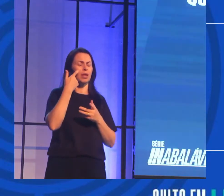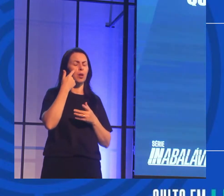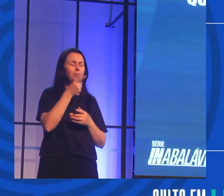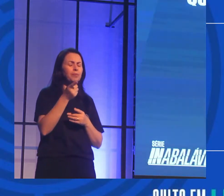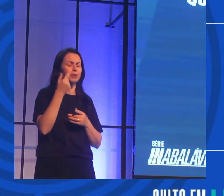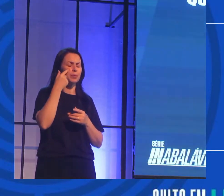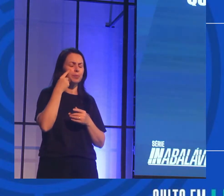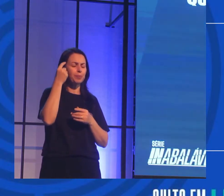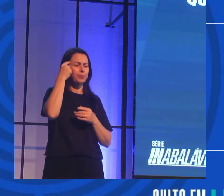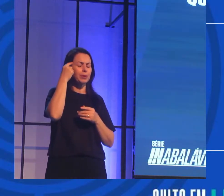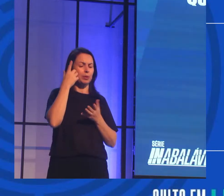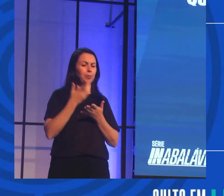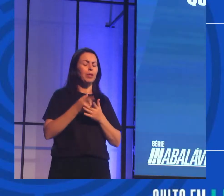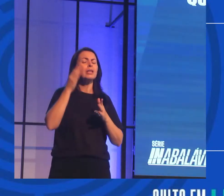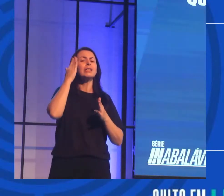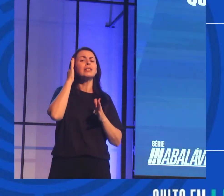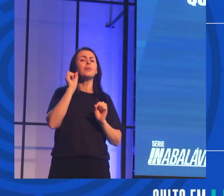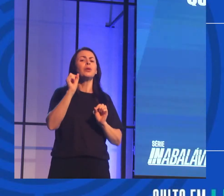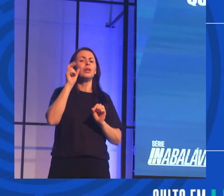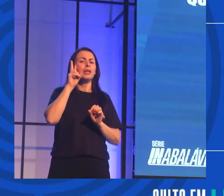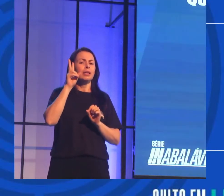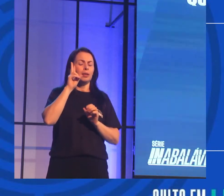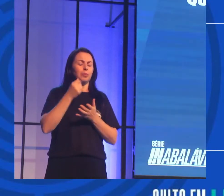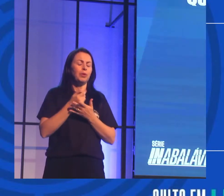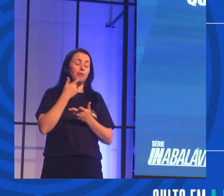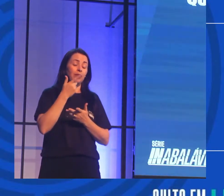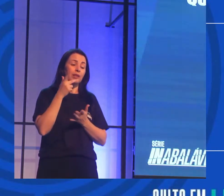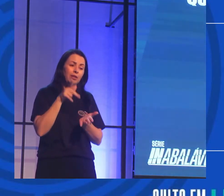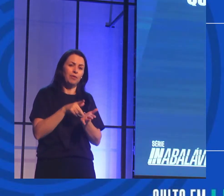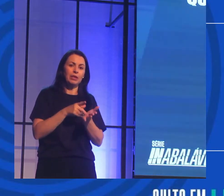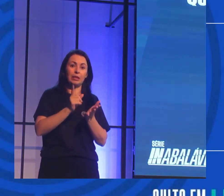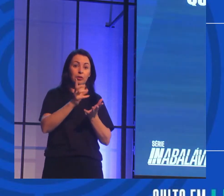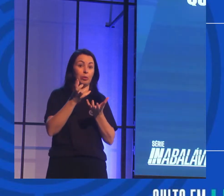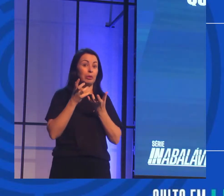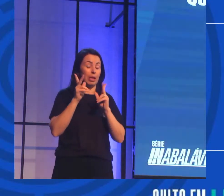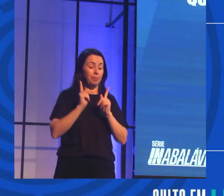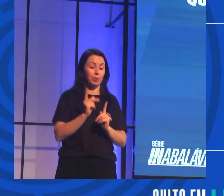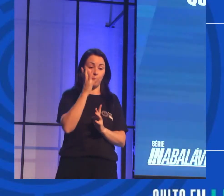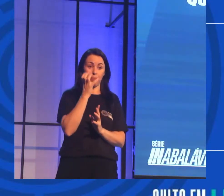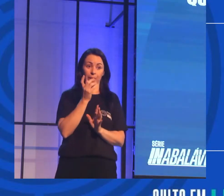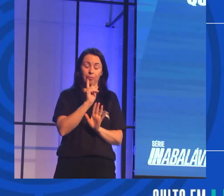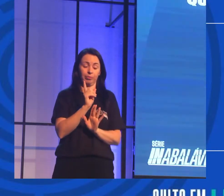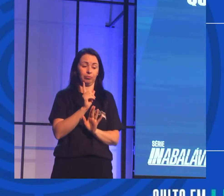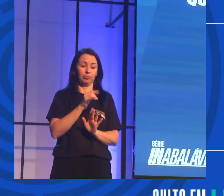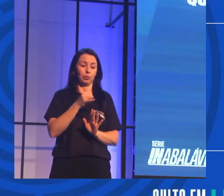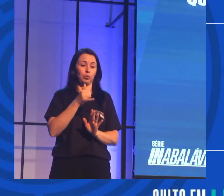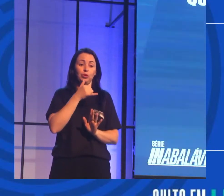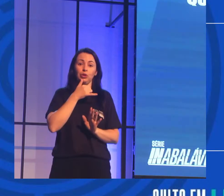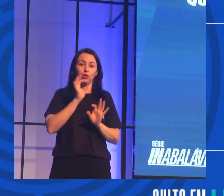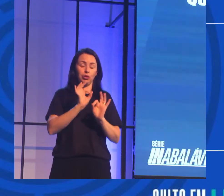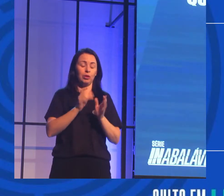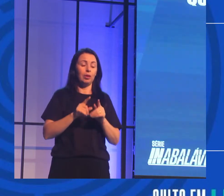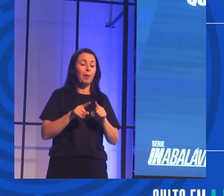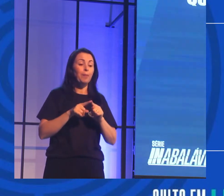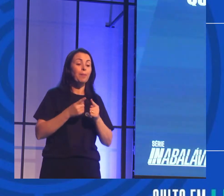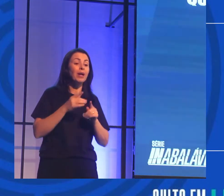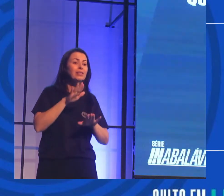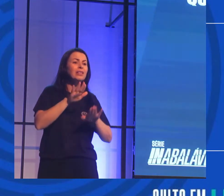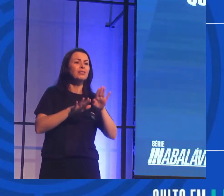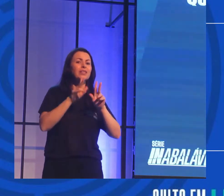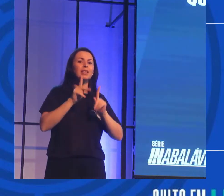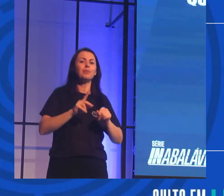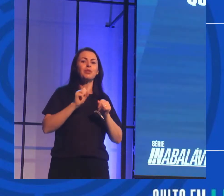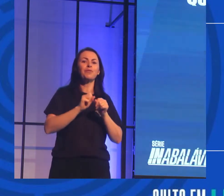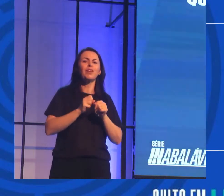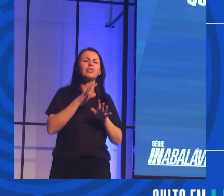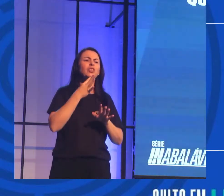E sabe o que eu lembrei? E sinceramente, eu não quero ofender ninguém aqui, em nome de Jesus. Mas às vezes as pessoas fazem bariátrica.